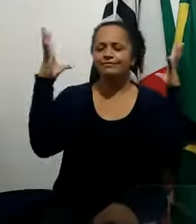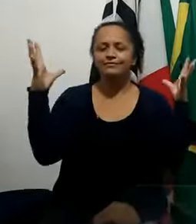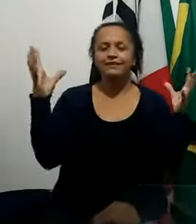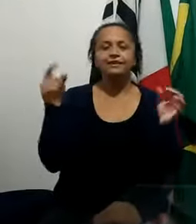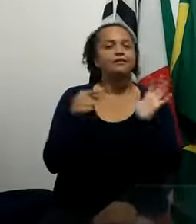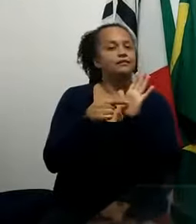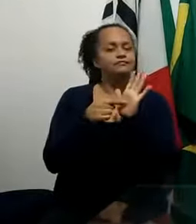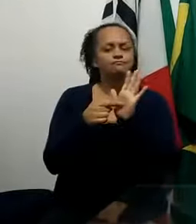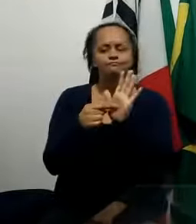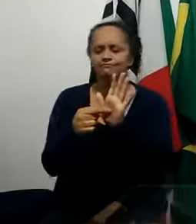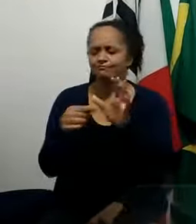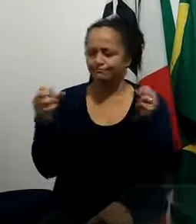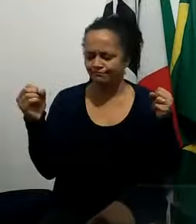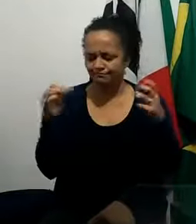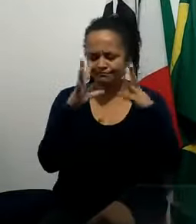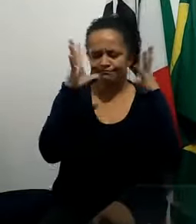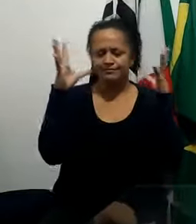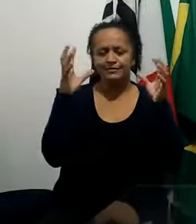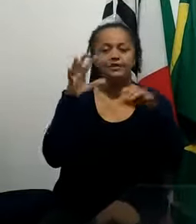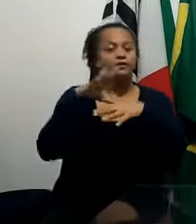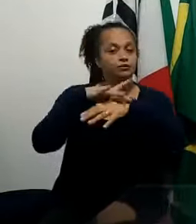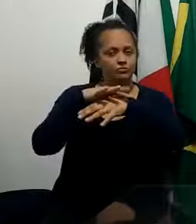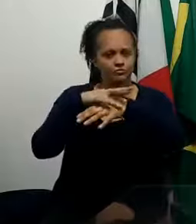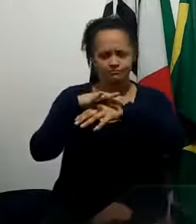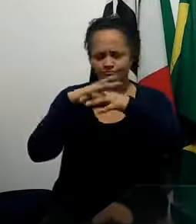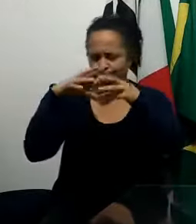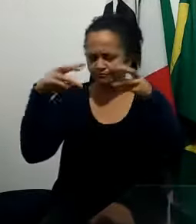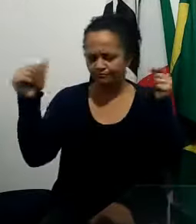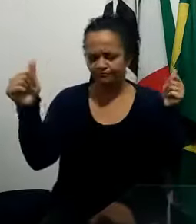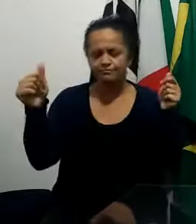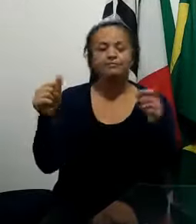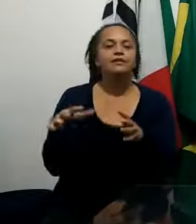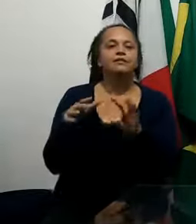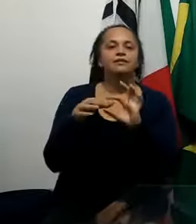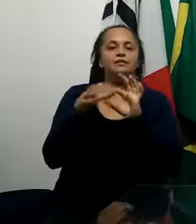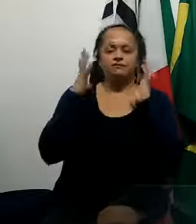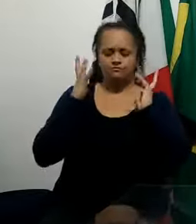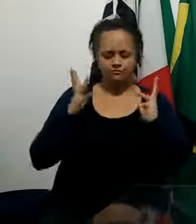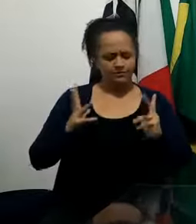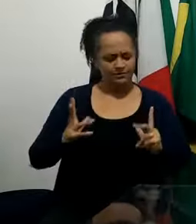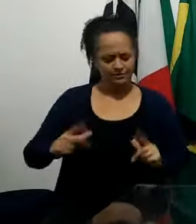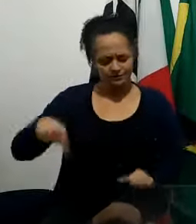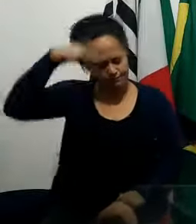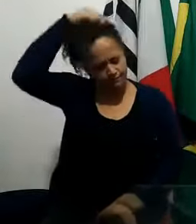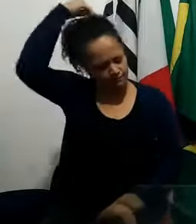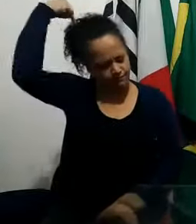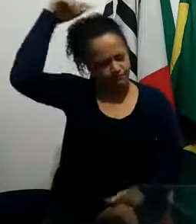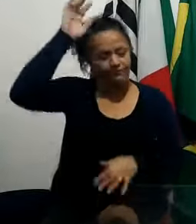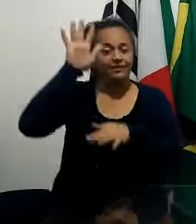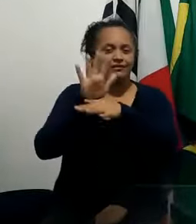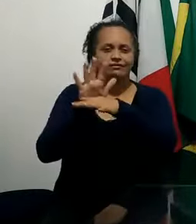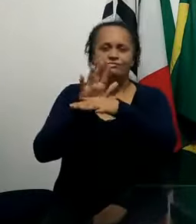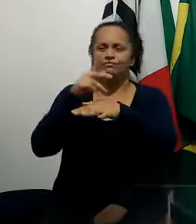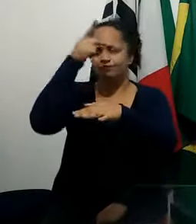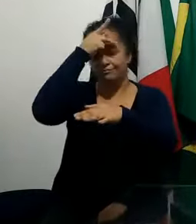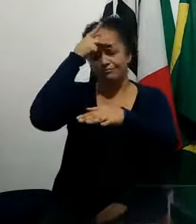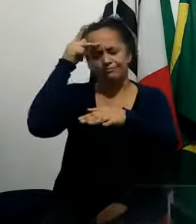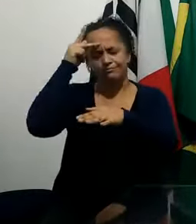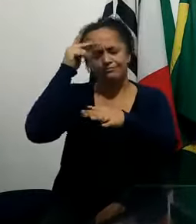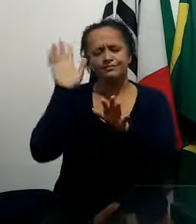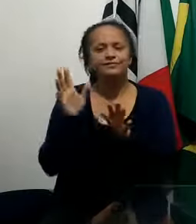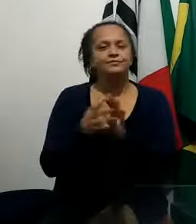Realiza milagres, Senhor. Cura, liberta, restaura, levanta aquele que está caído. Pai,